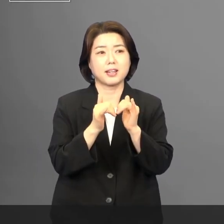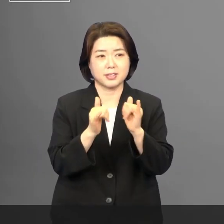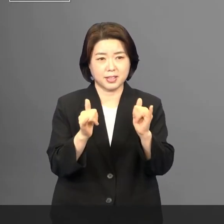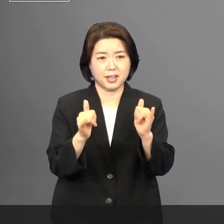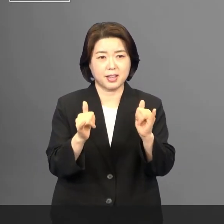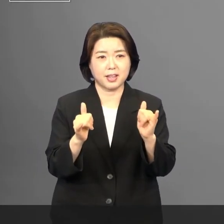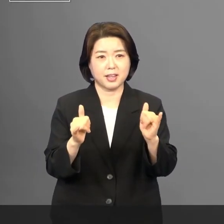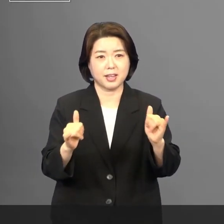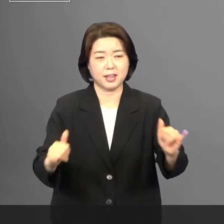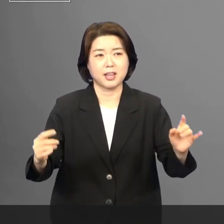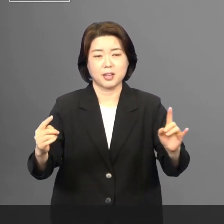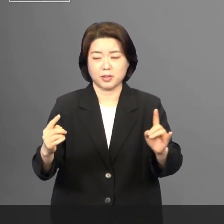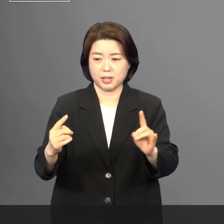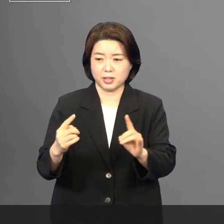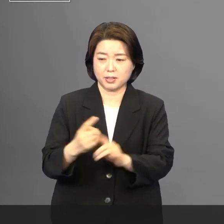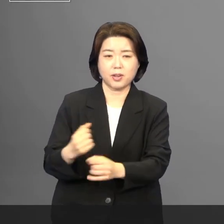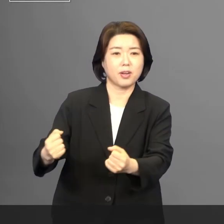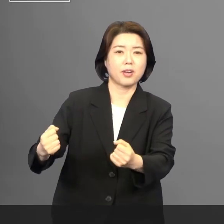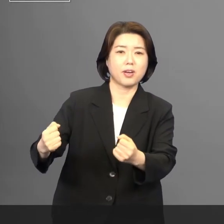약한 자